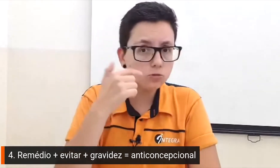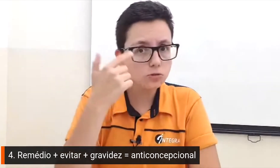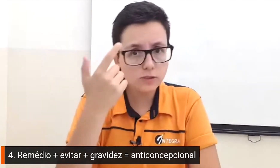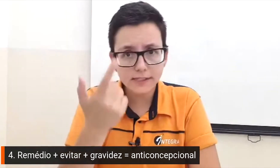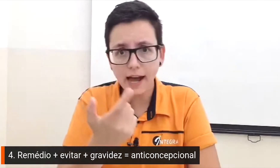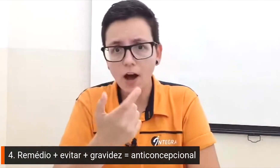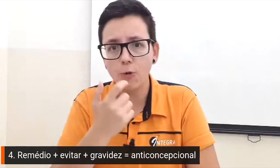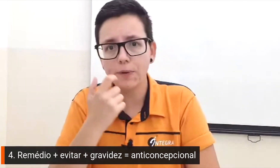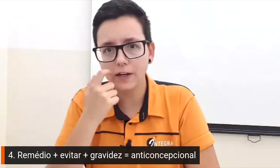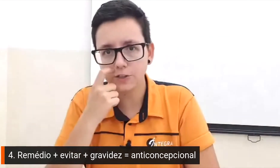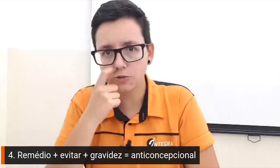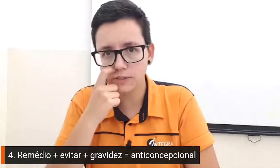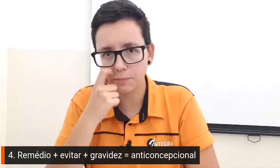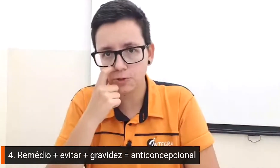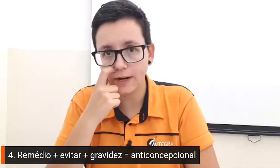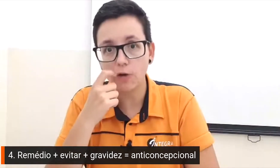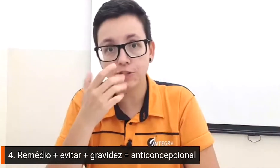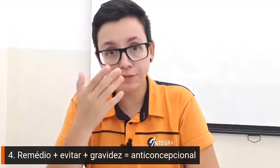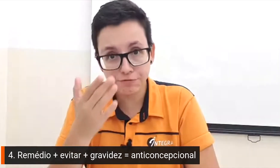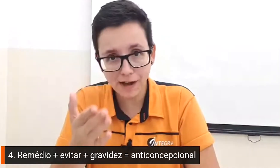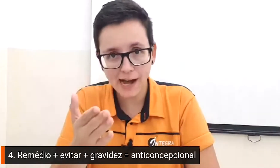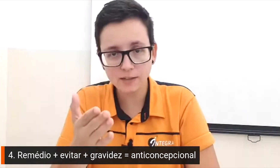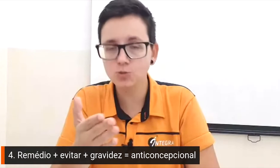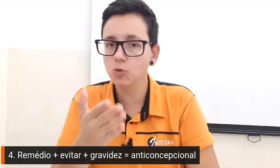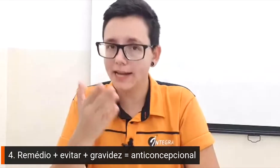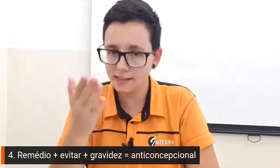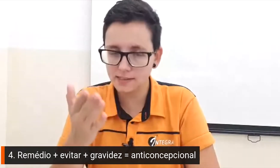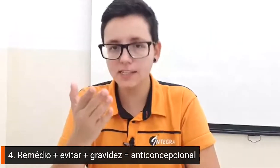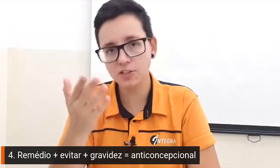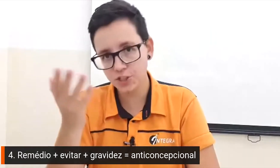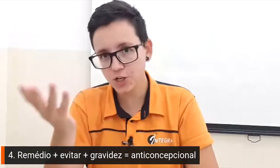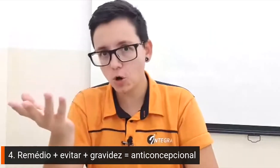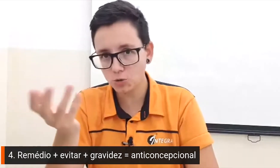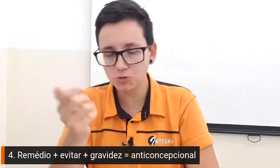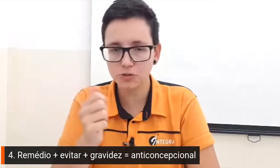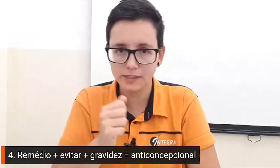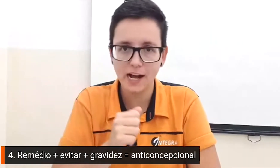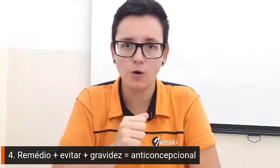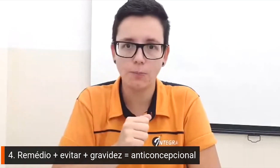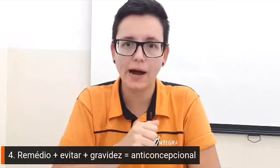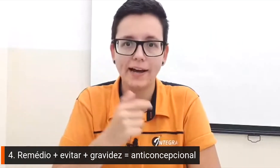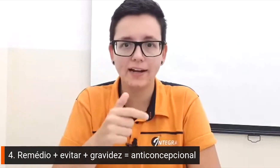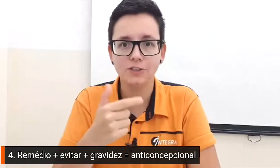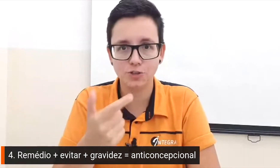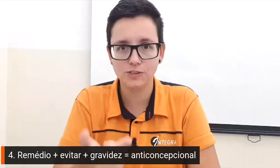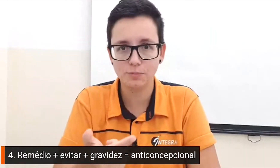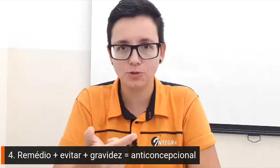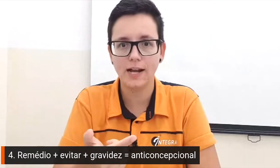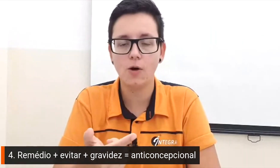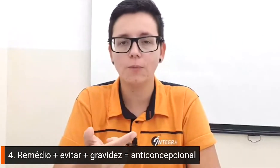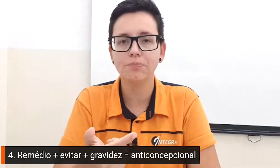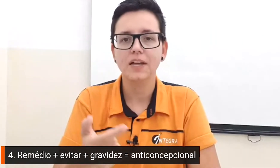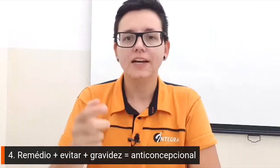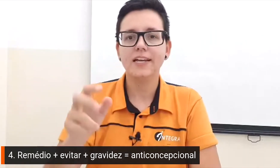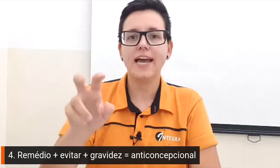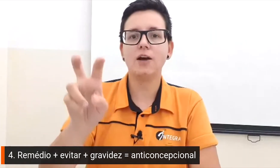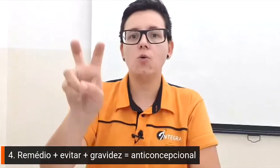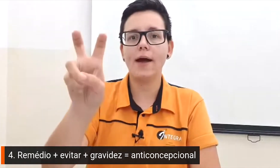outro sinal para anticoncepcional. De fato, existe outro sinal para anticoncepcional, que é com